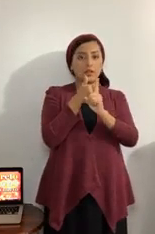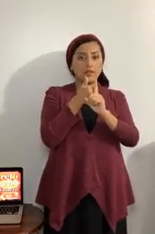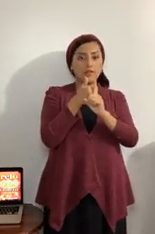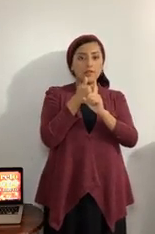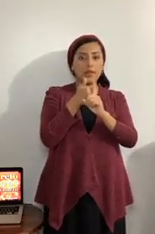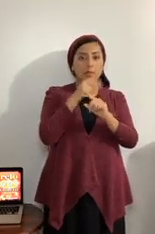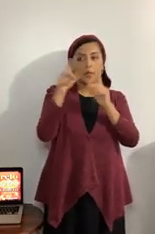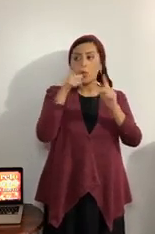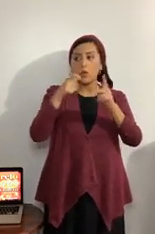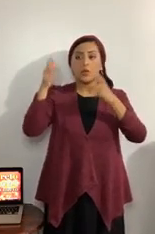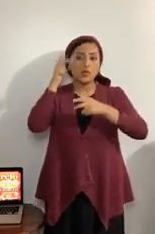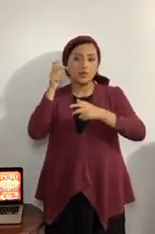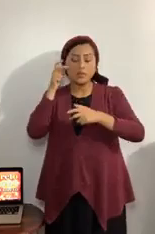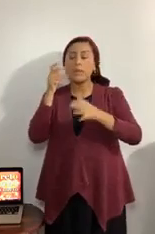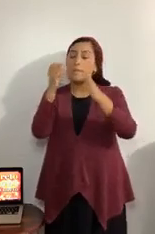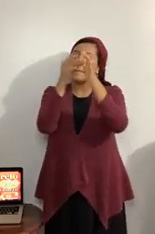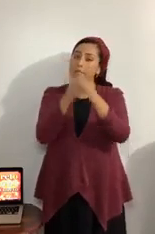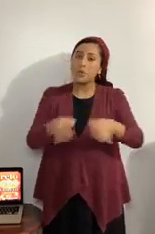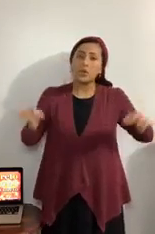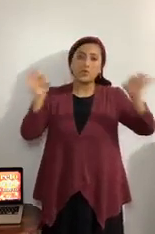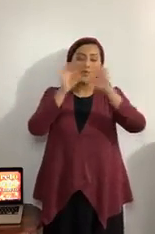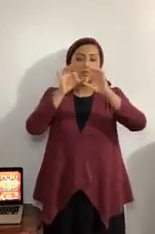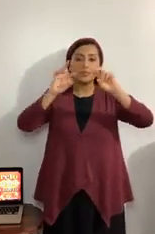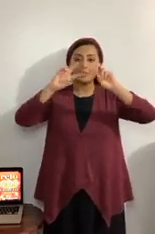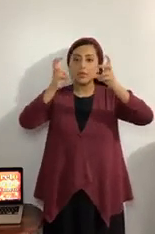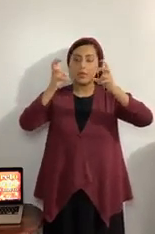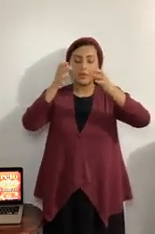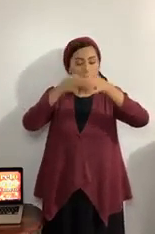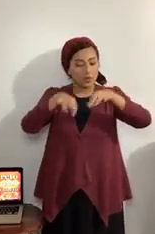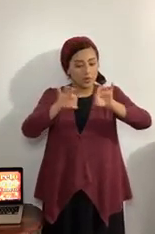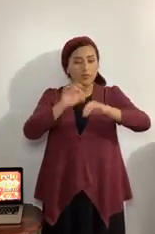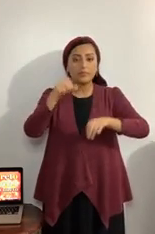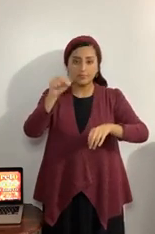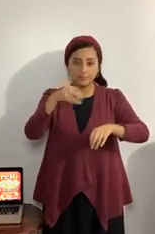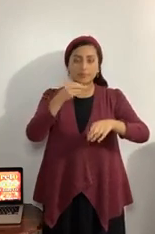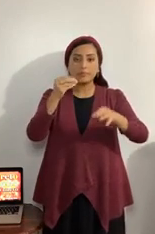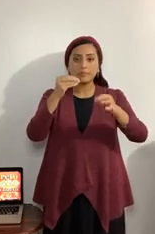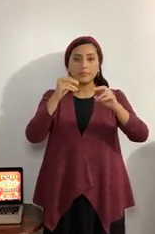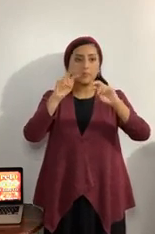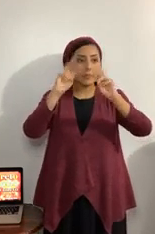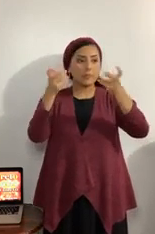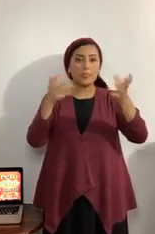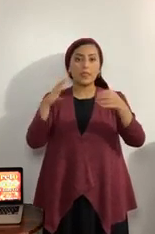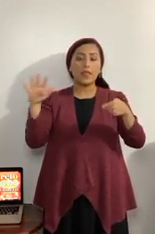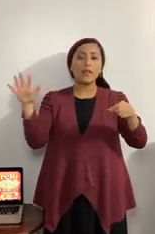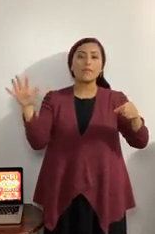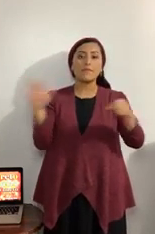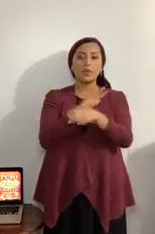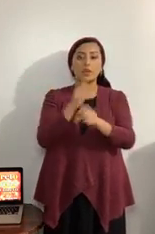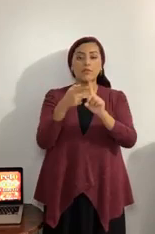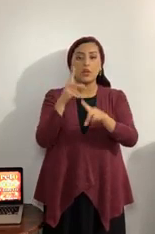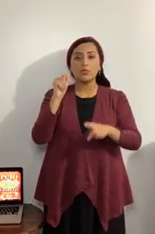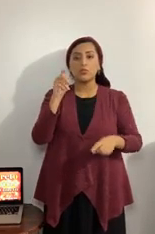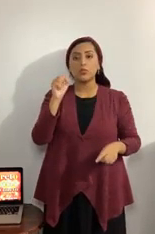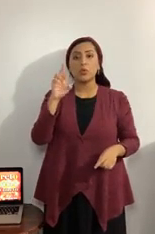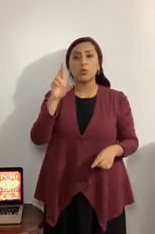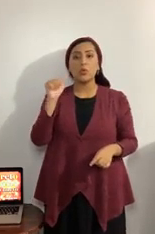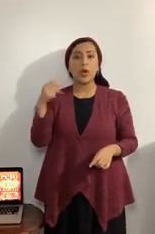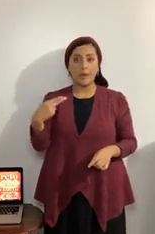te oyeren. Es muy importante la doctrina, claro que sí. Y la doctrina tiene que ser totalmente de la Torah. Ahora,